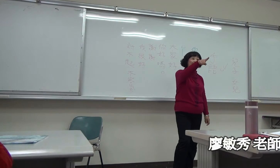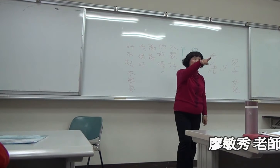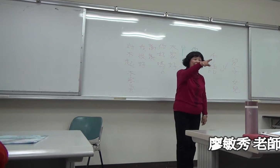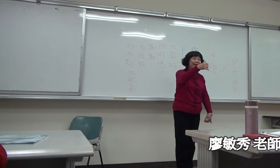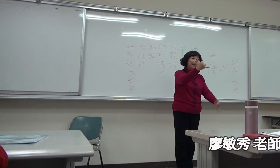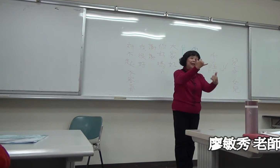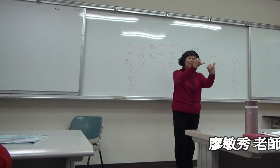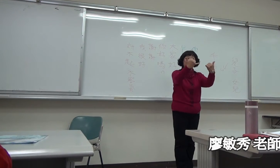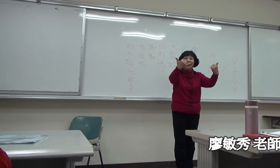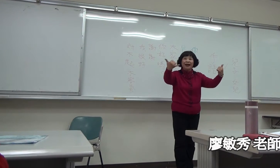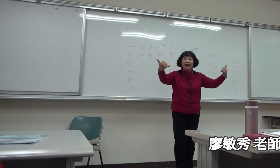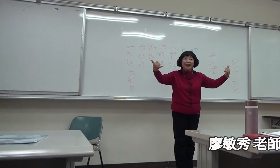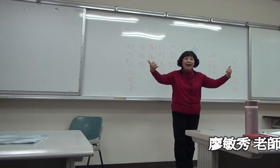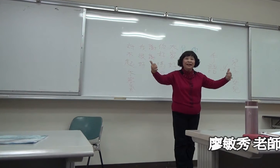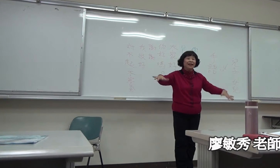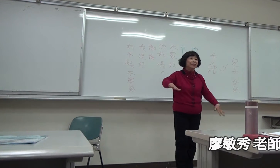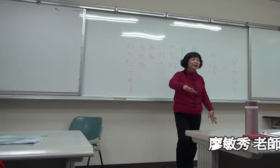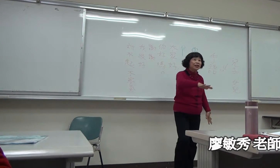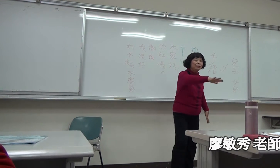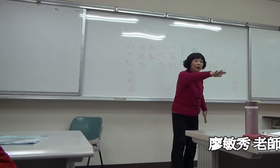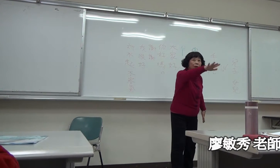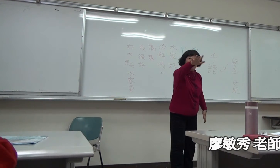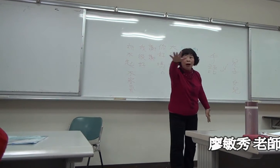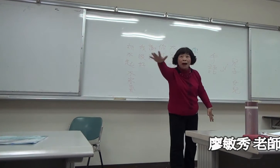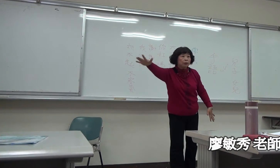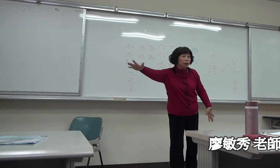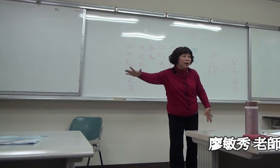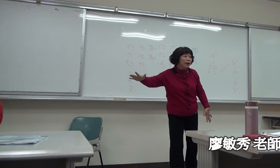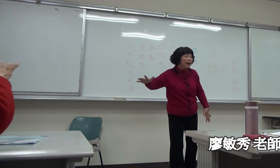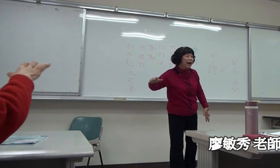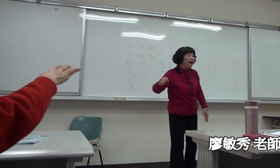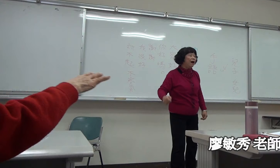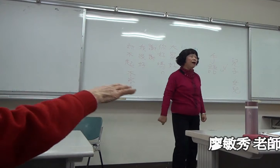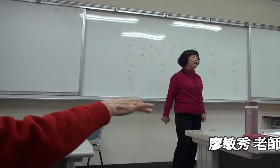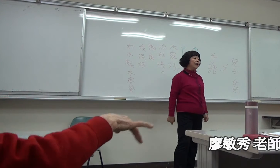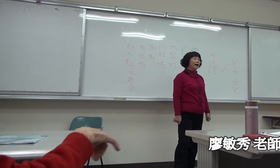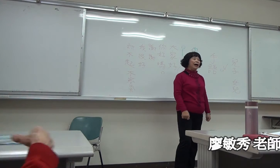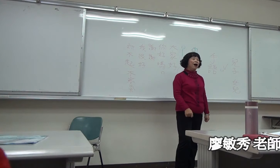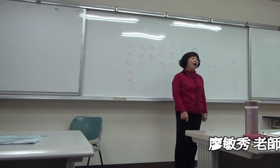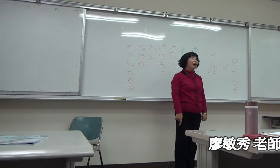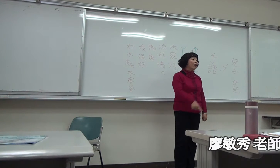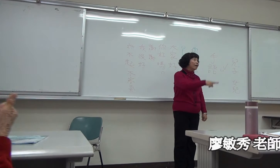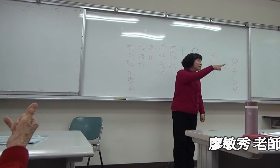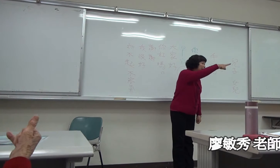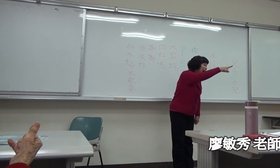你们，就是你们，哇，好多人啊，哈，然后他